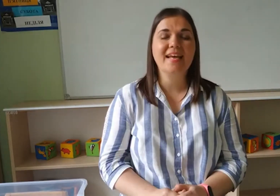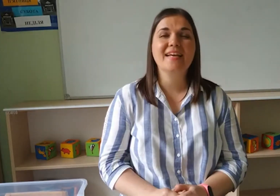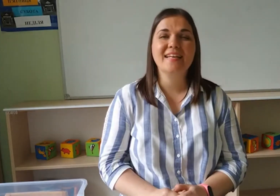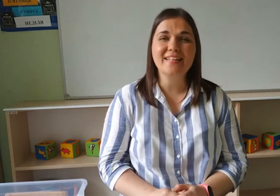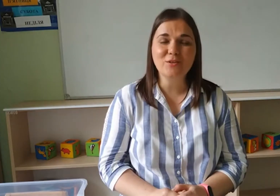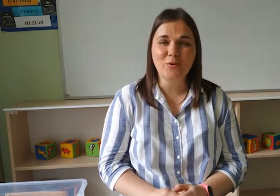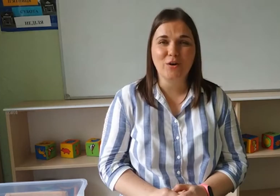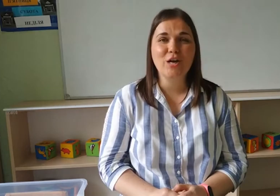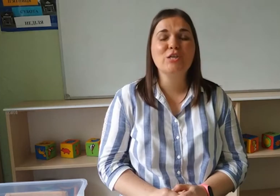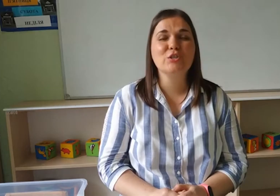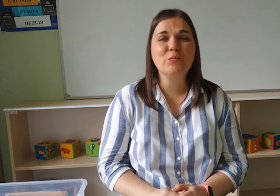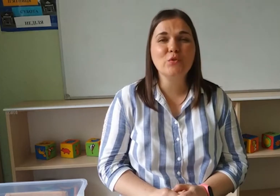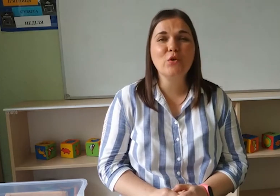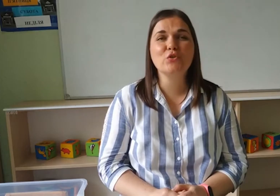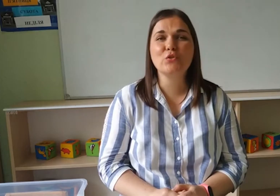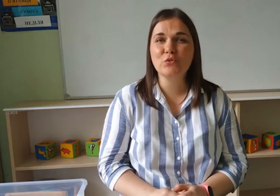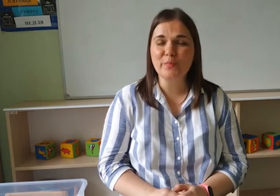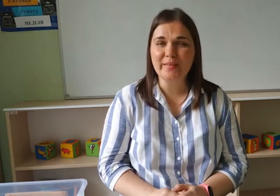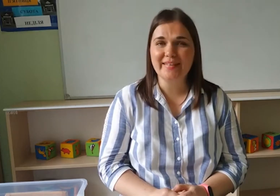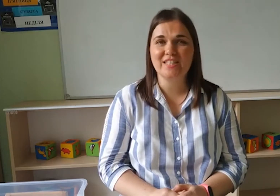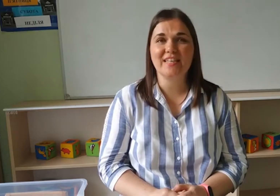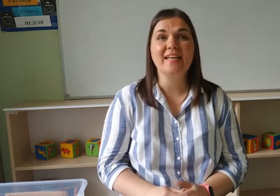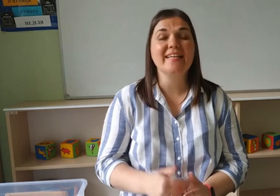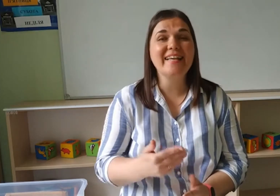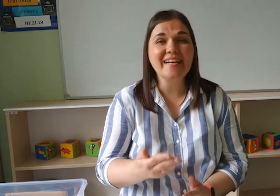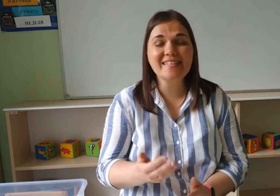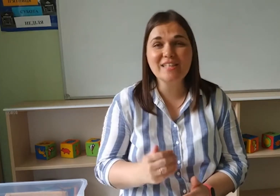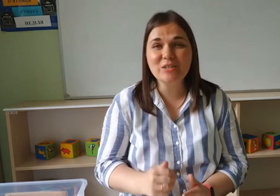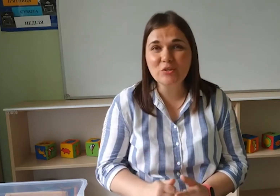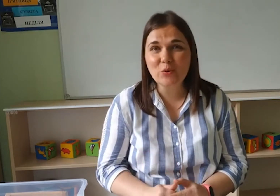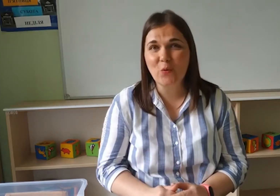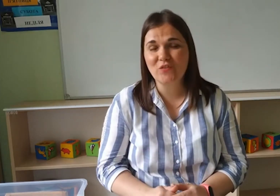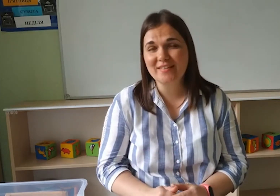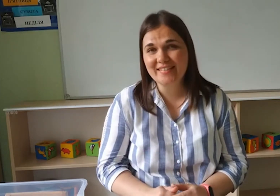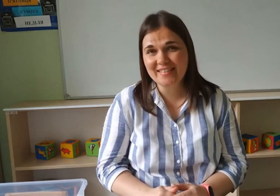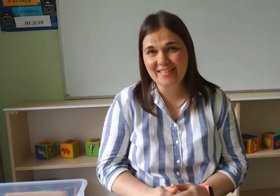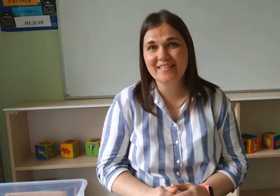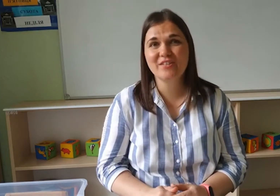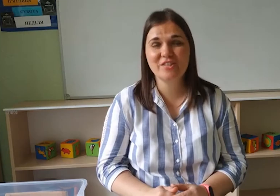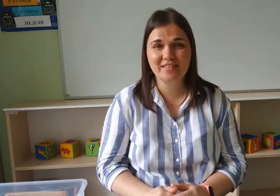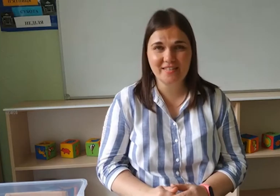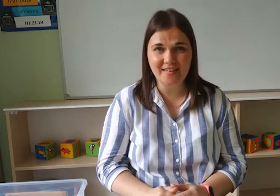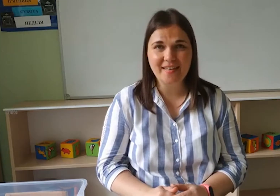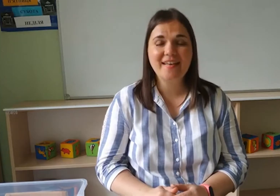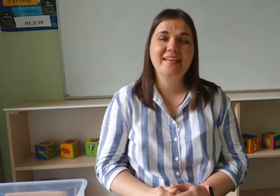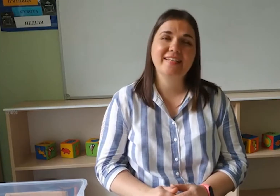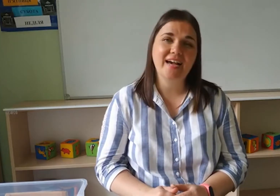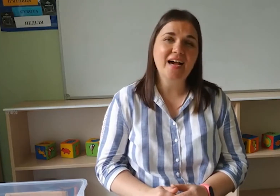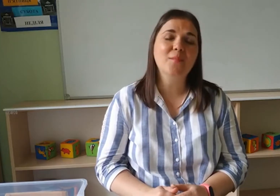Для того, щоб було зрозуміліше, як же застосовувати жести в житті, я